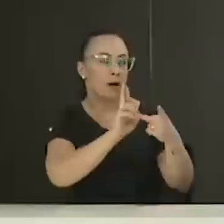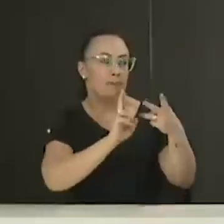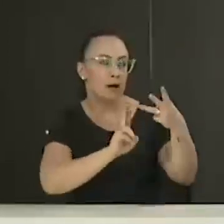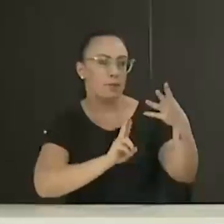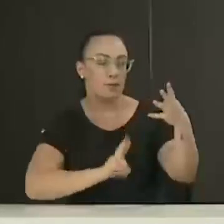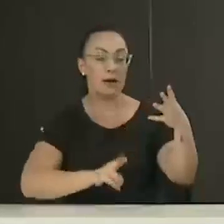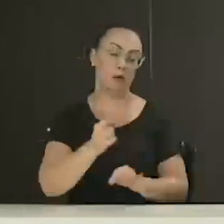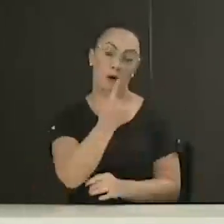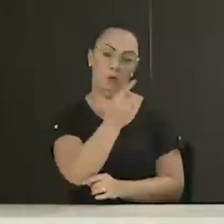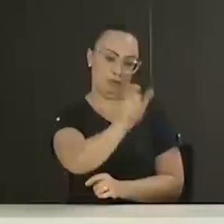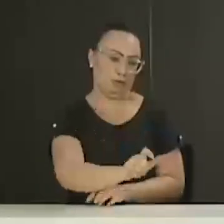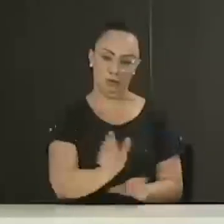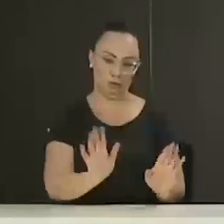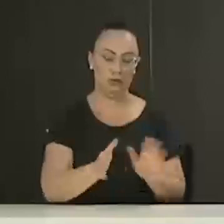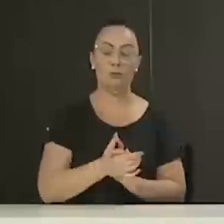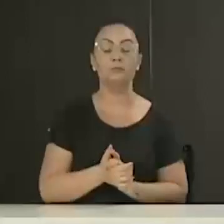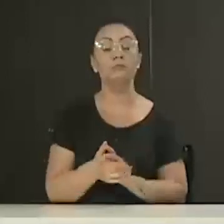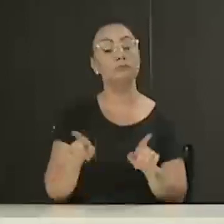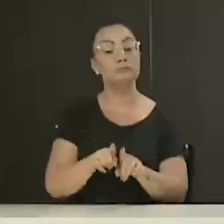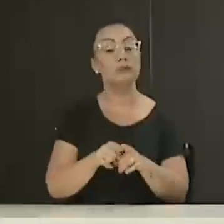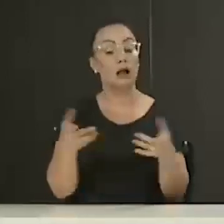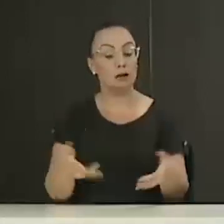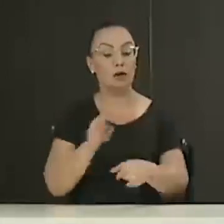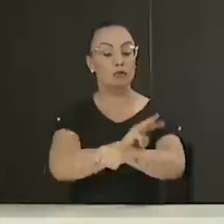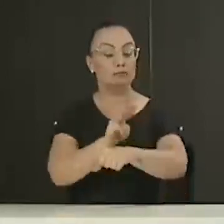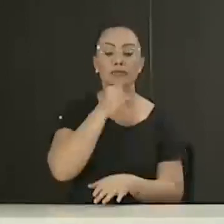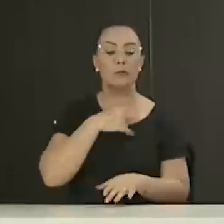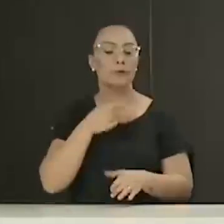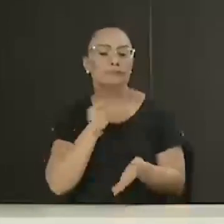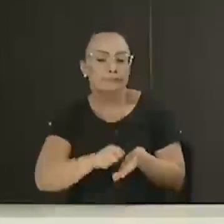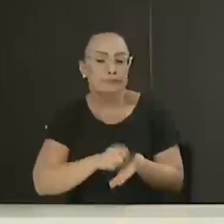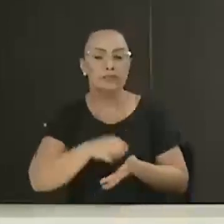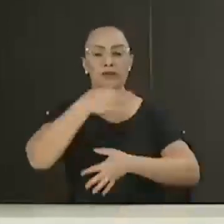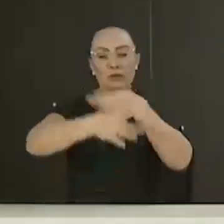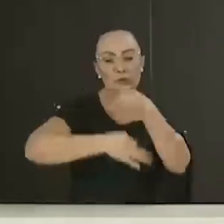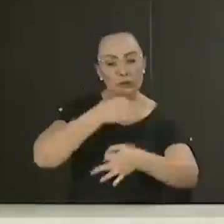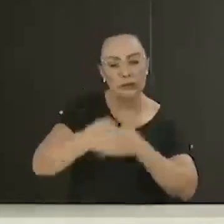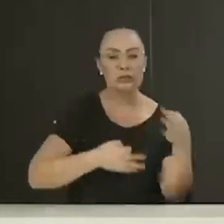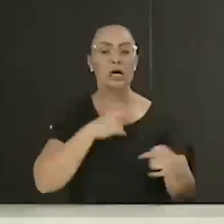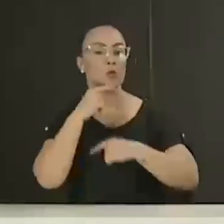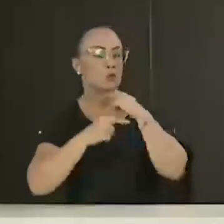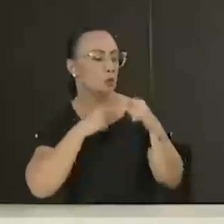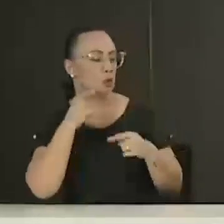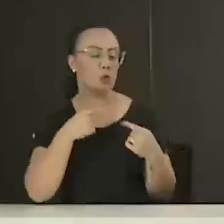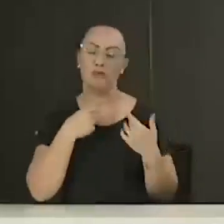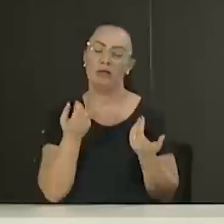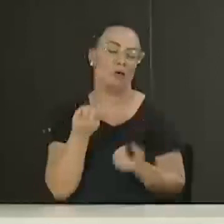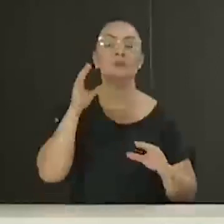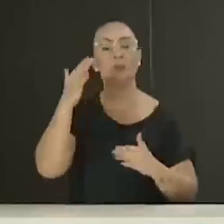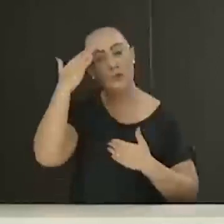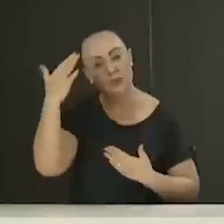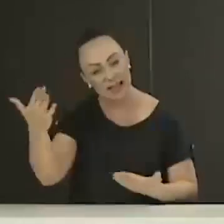se dirige a um profissional de saúde enfim um portal de transparência de integração de dados tomando conhecimento do que é feito aqui no